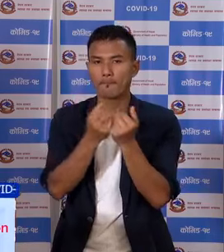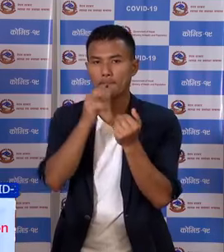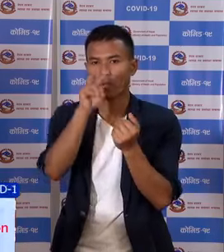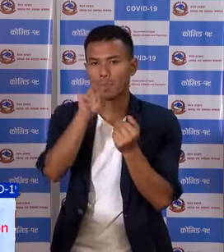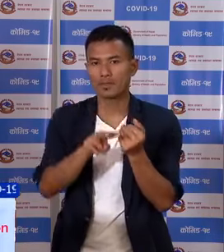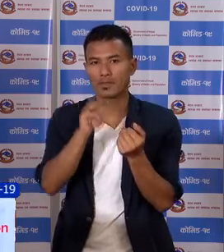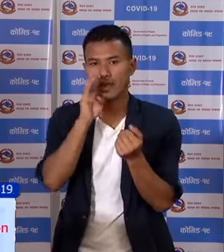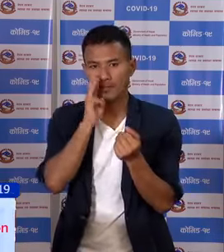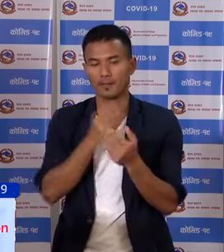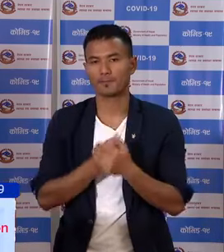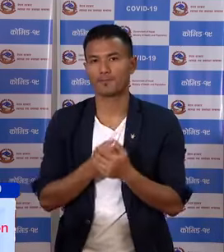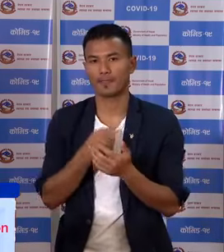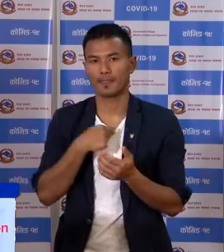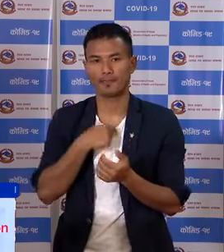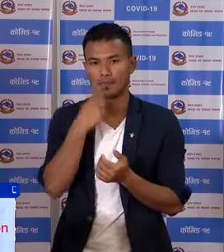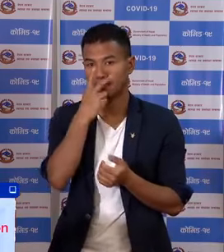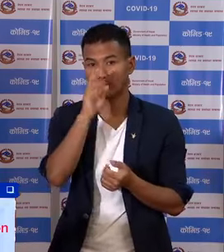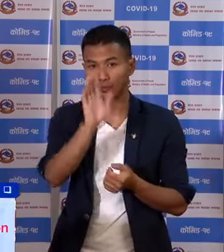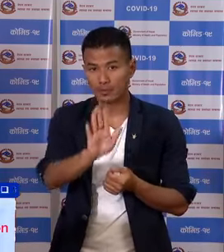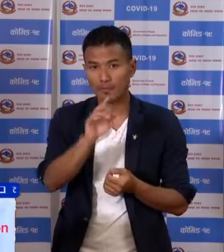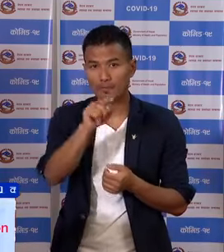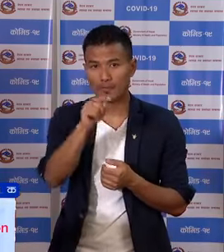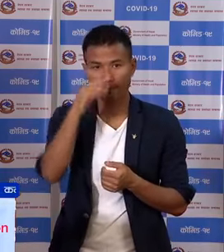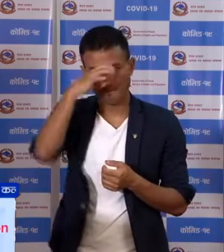अभस्ता मा अजले हामी देखिराया